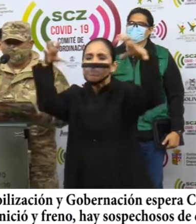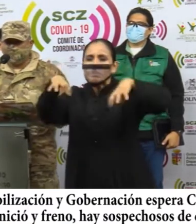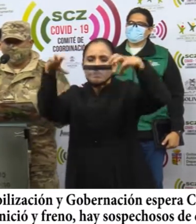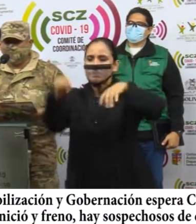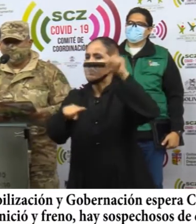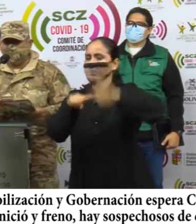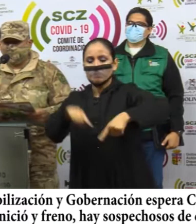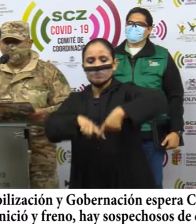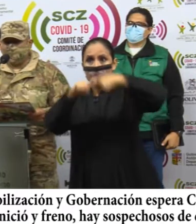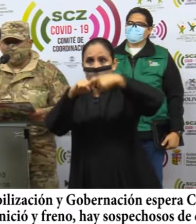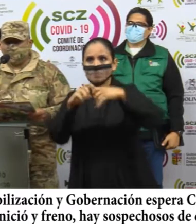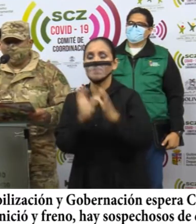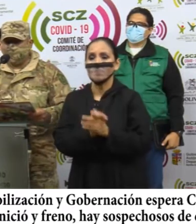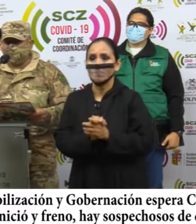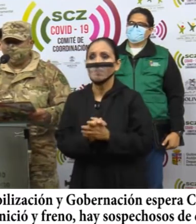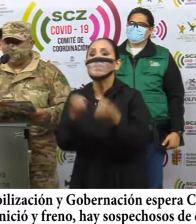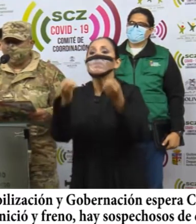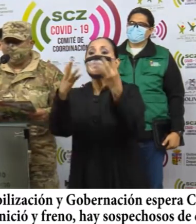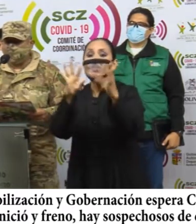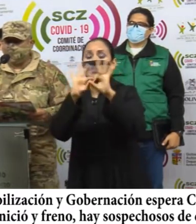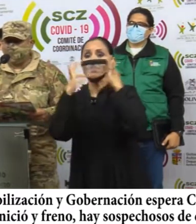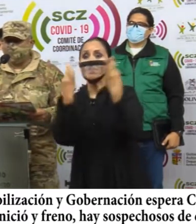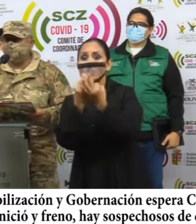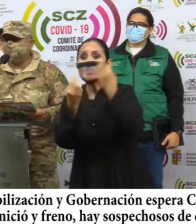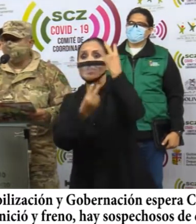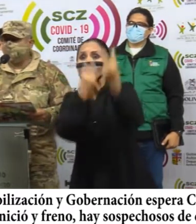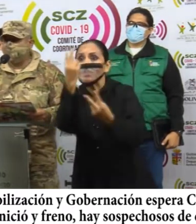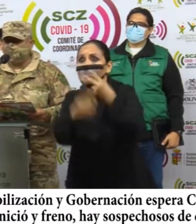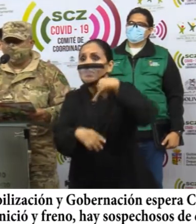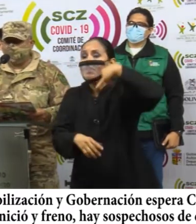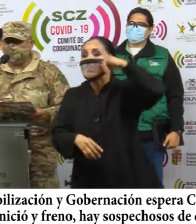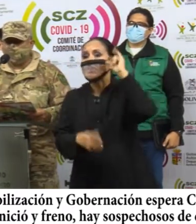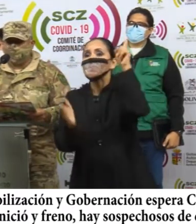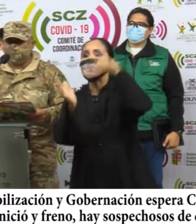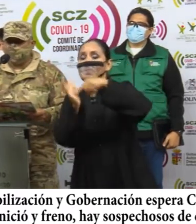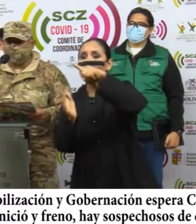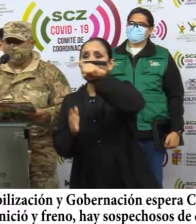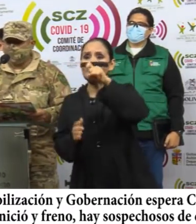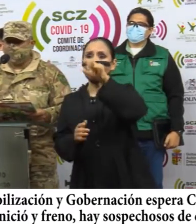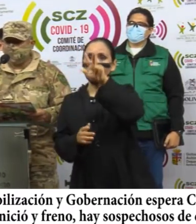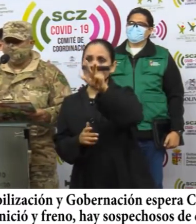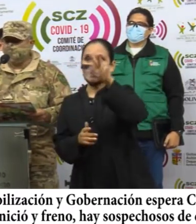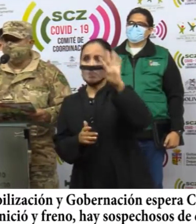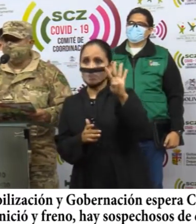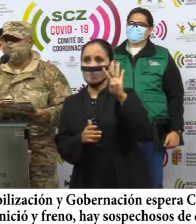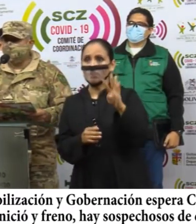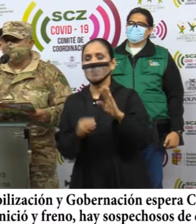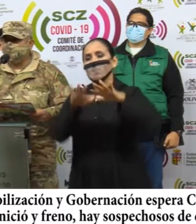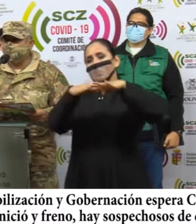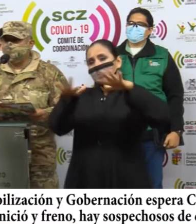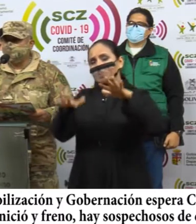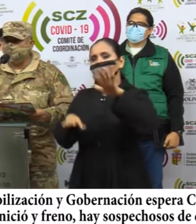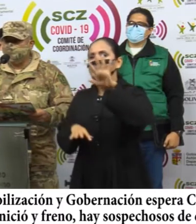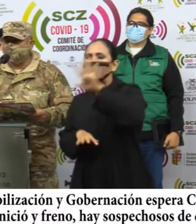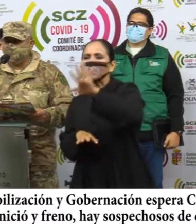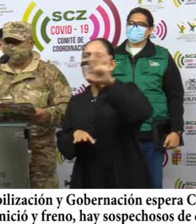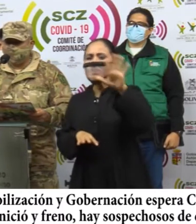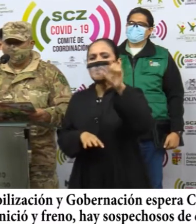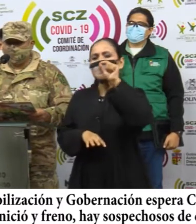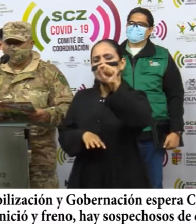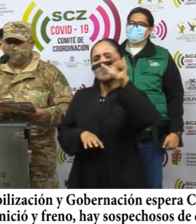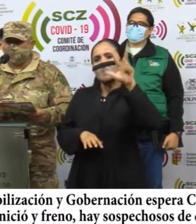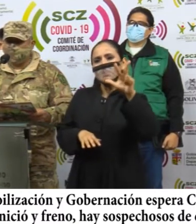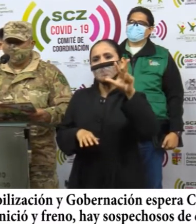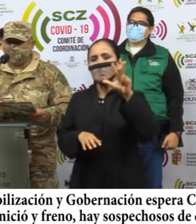meteorológicas. La cantidad de familias visitadas el día de ayer fueron 1.134, con un promedio de